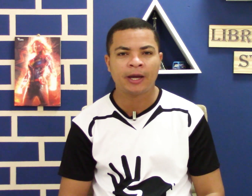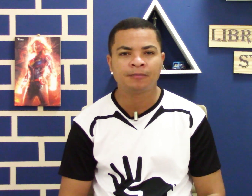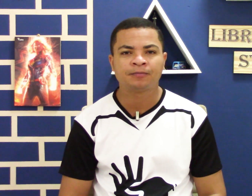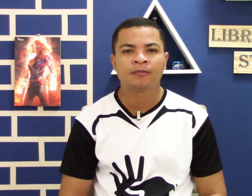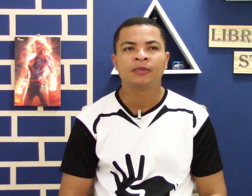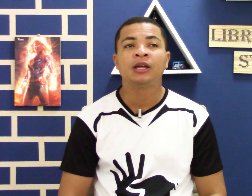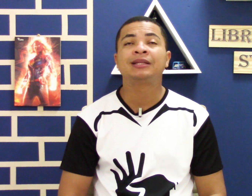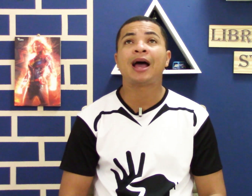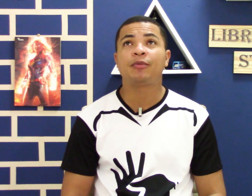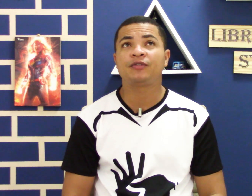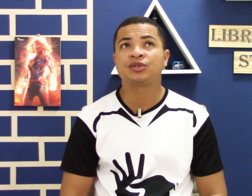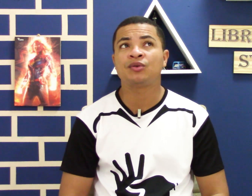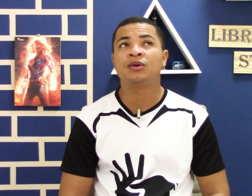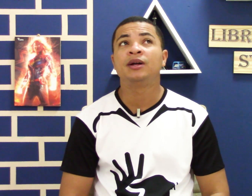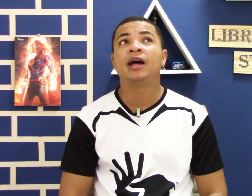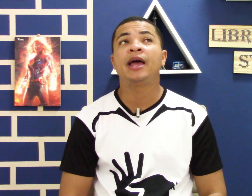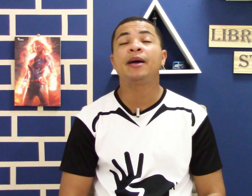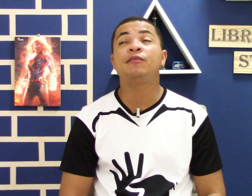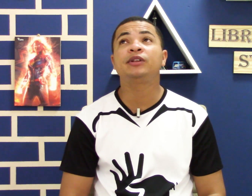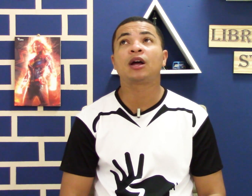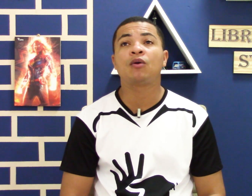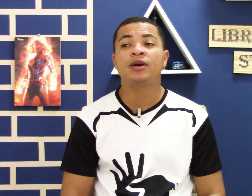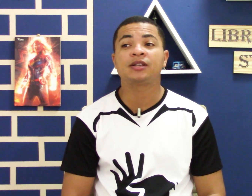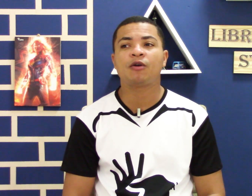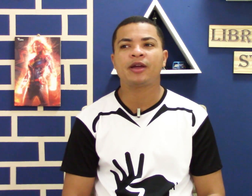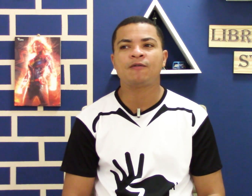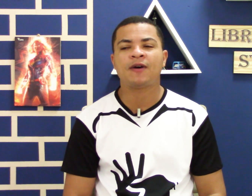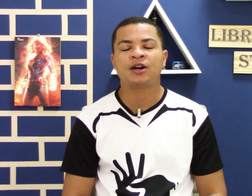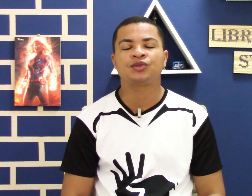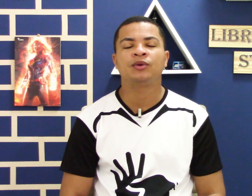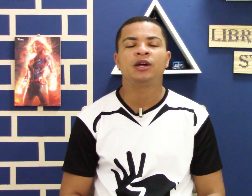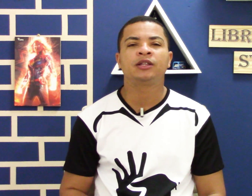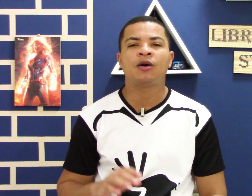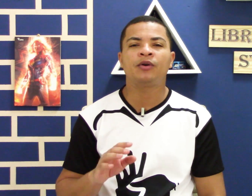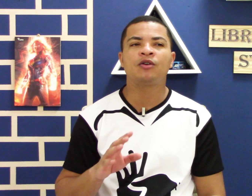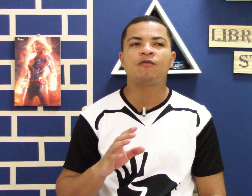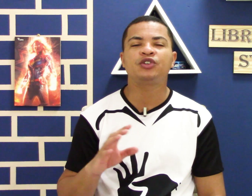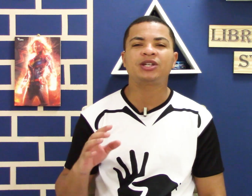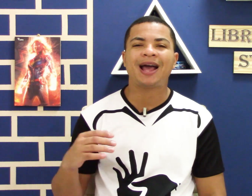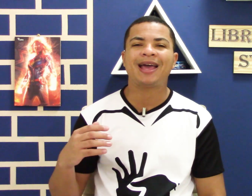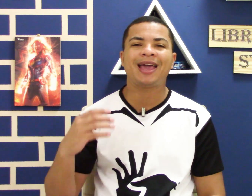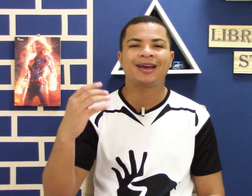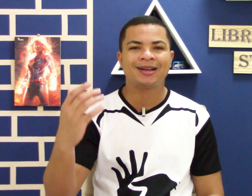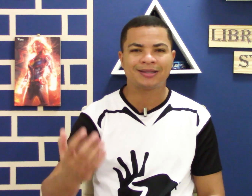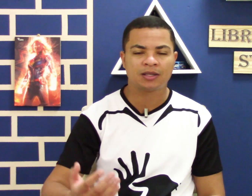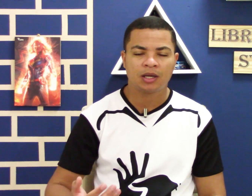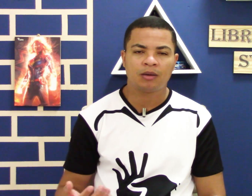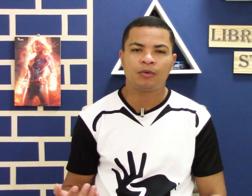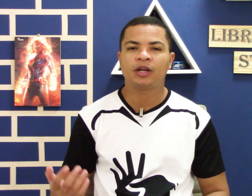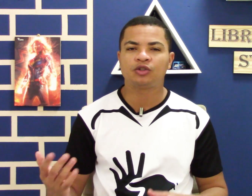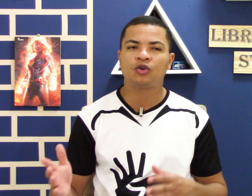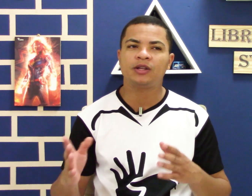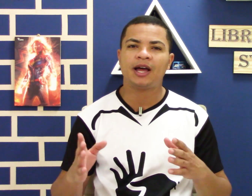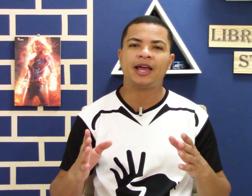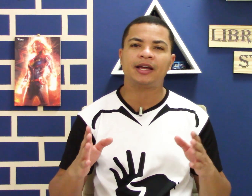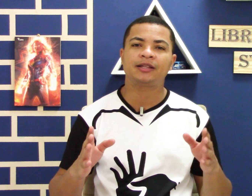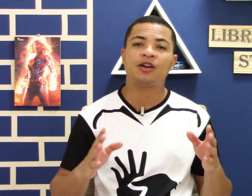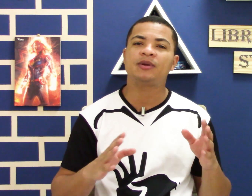ok? Tá, professor, é muita coisa, como é que eu faço? Então, eu não vou ditar regras, porque toda regra tem uma